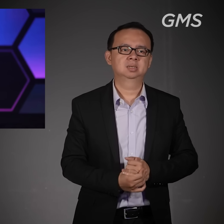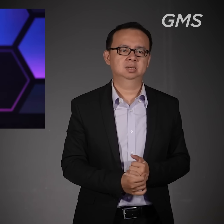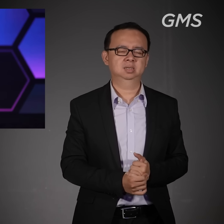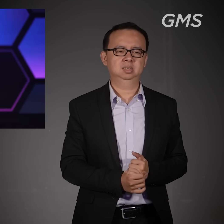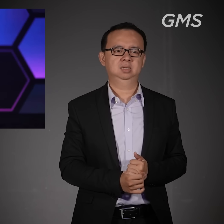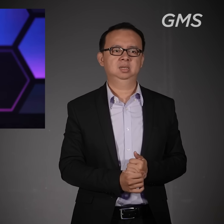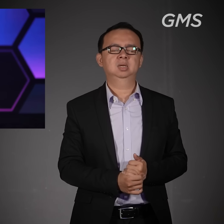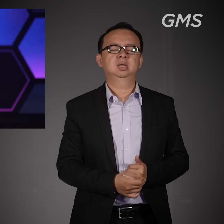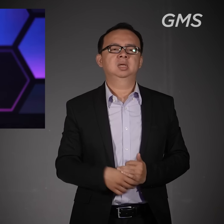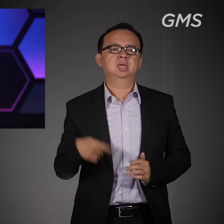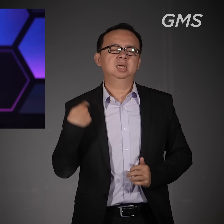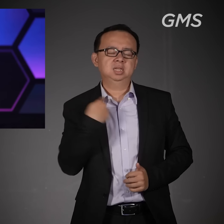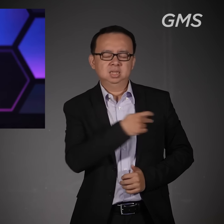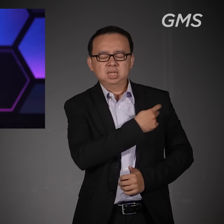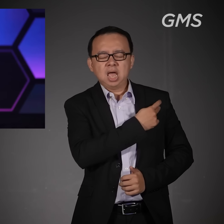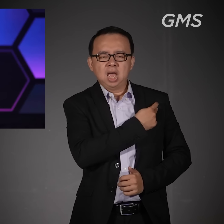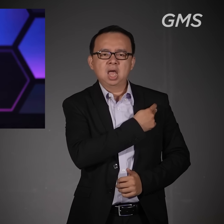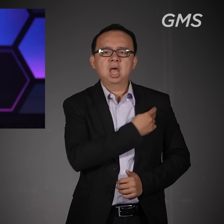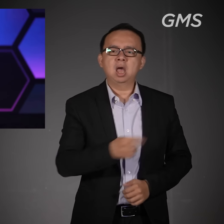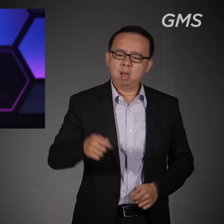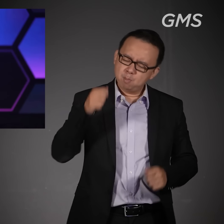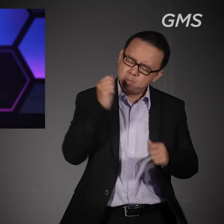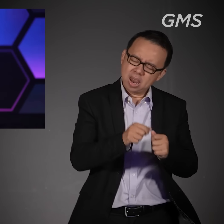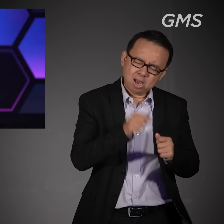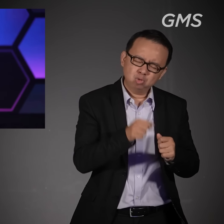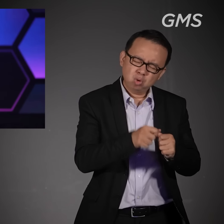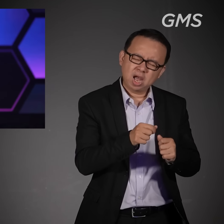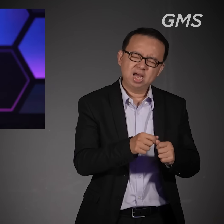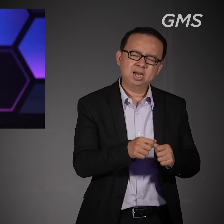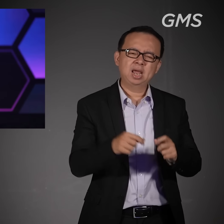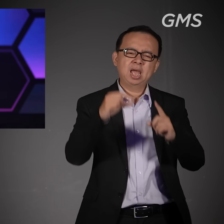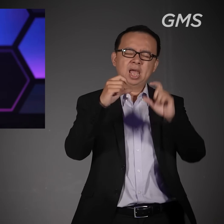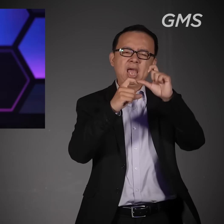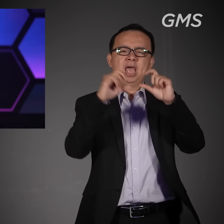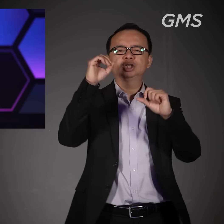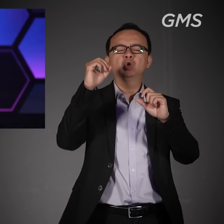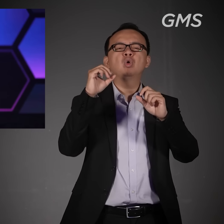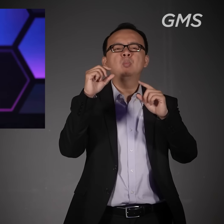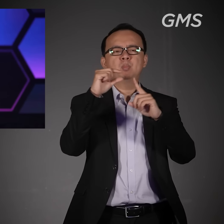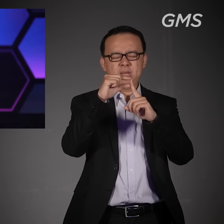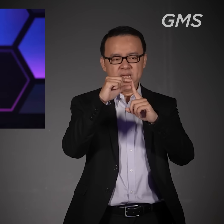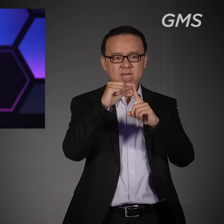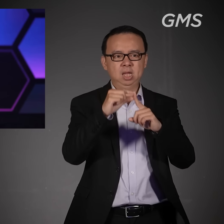penjagaan, malah justru seharusnya tempat itu adalah aman.